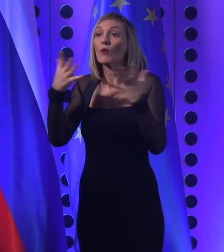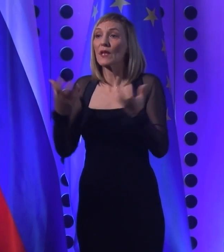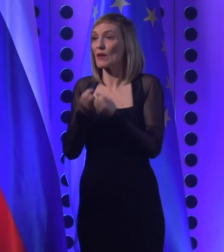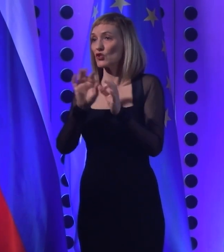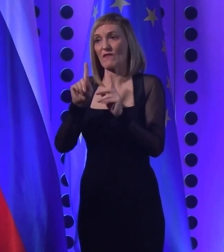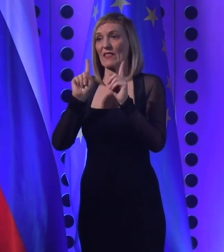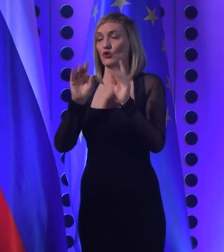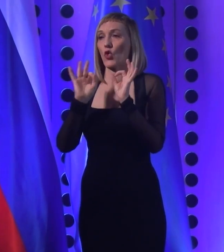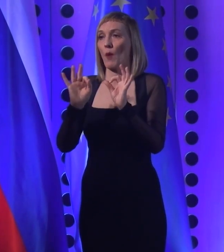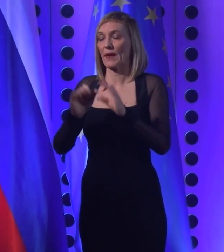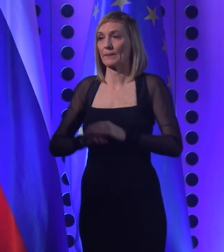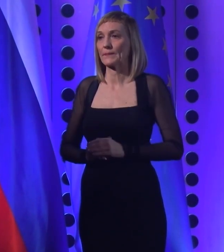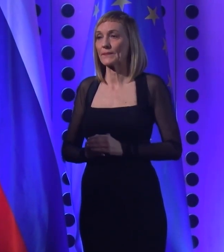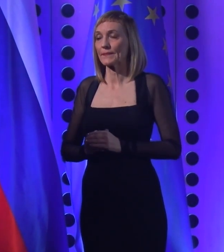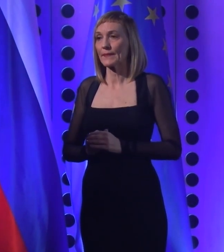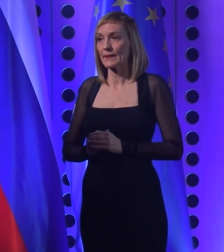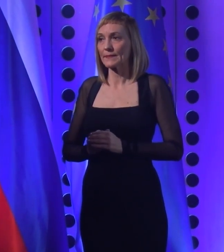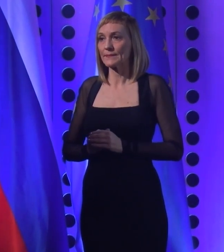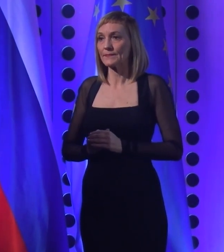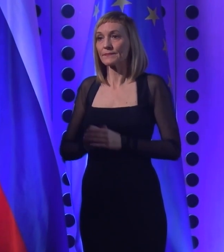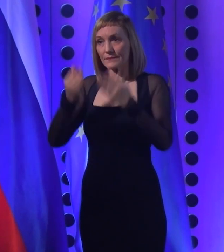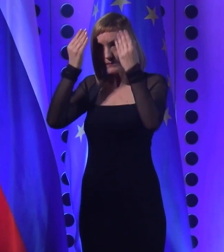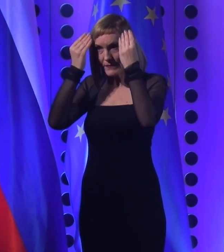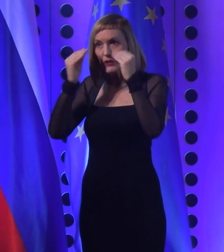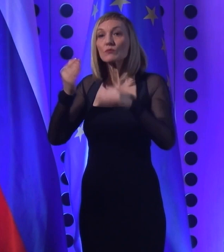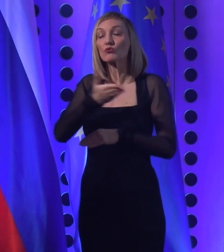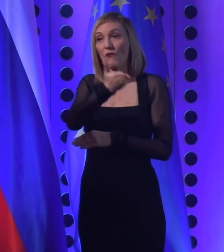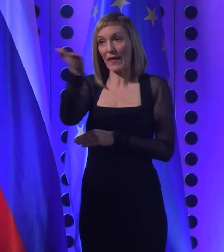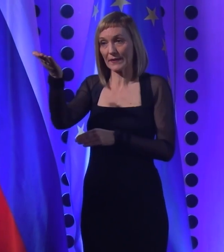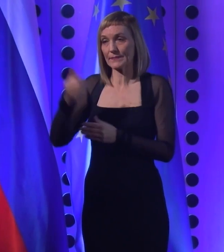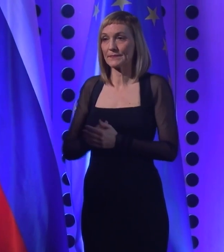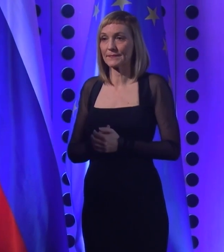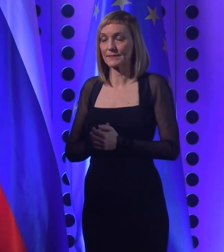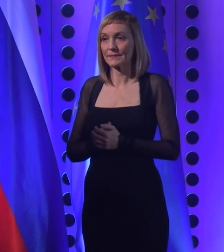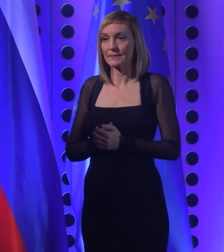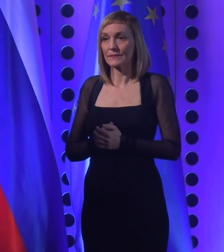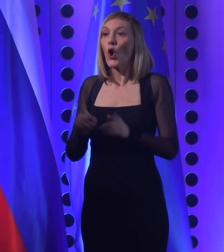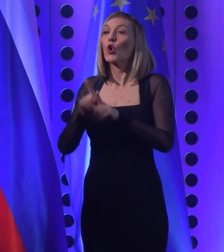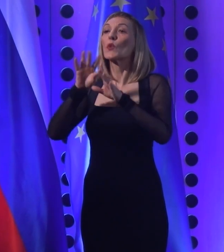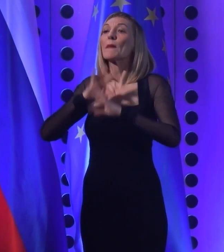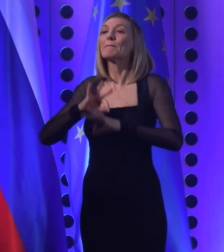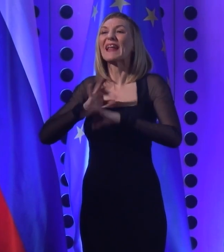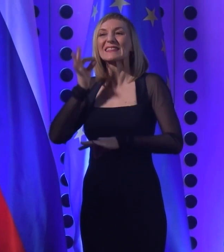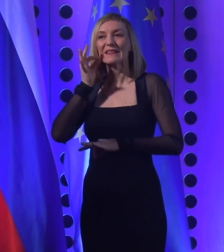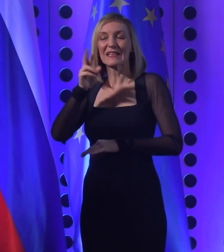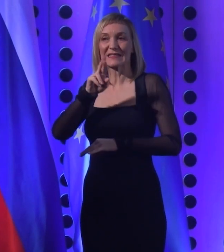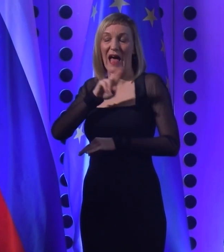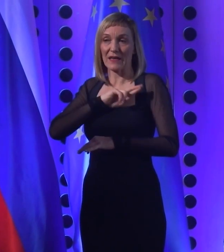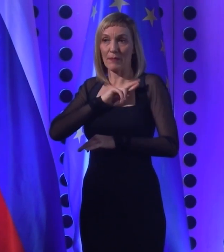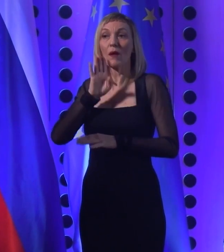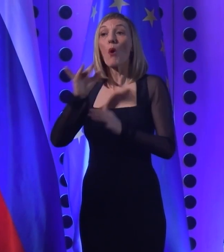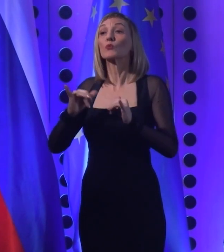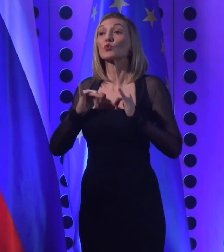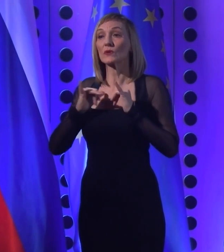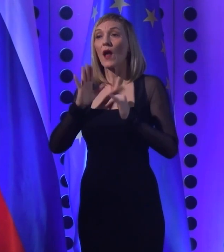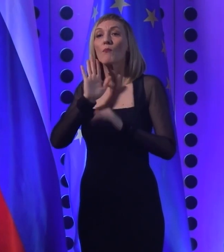rešitve niso dobre. Spoštovane gospe in gospodje, Kot predsednica republike si bom zato